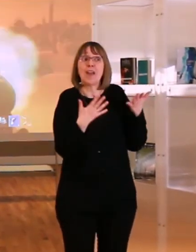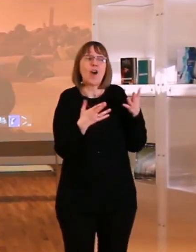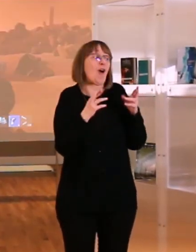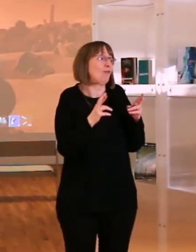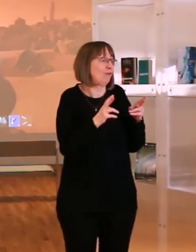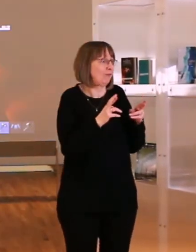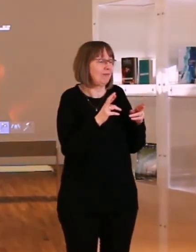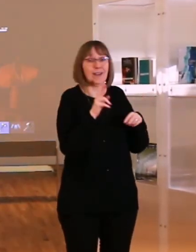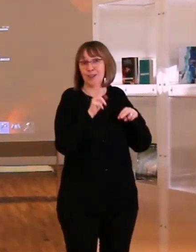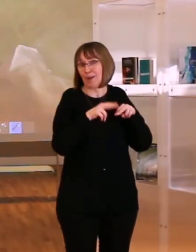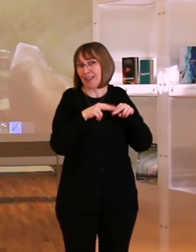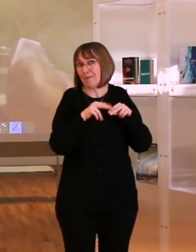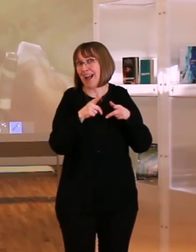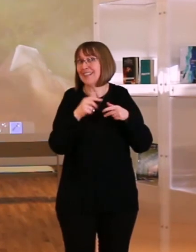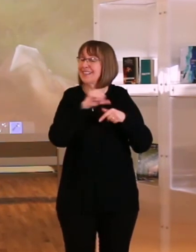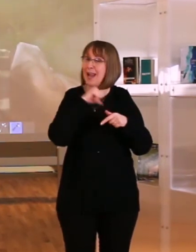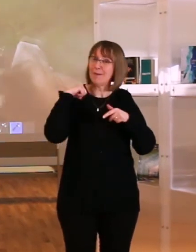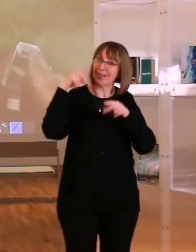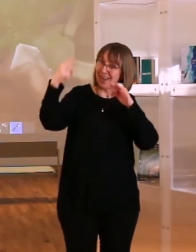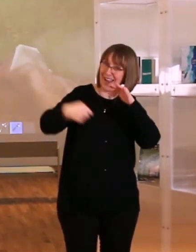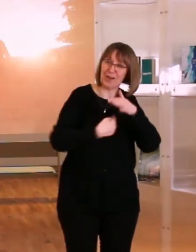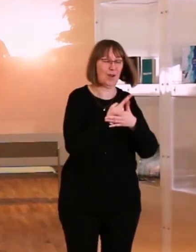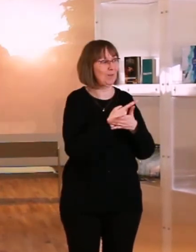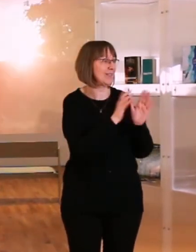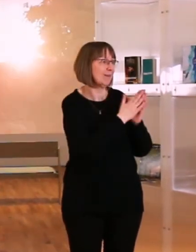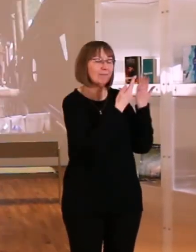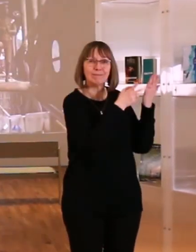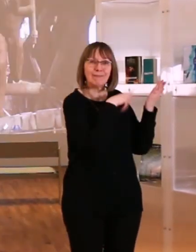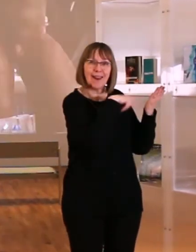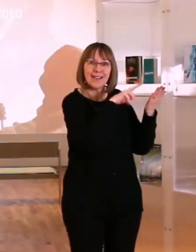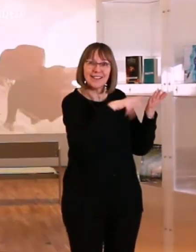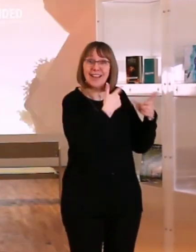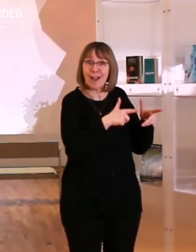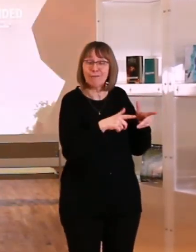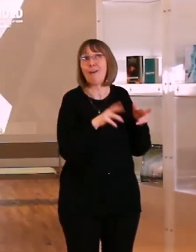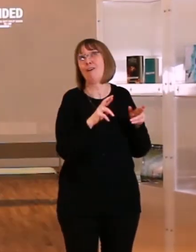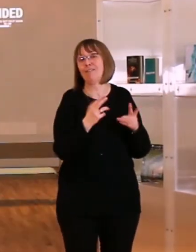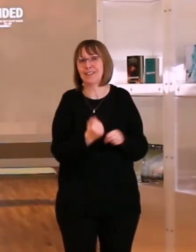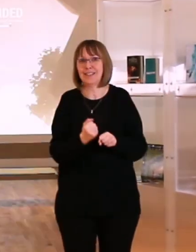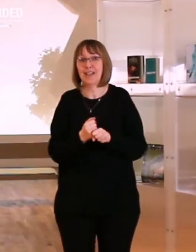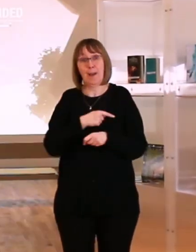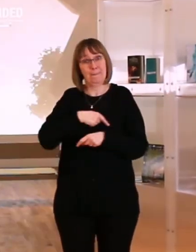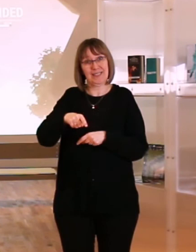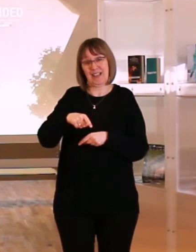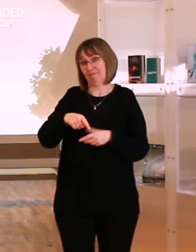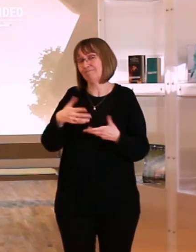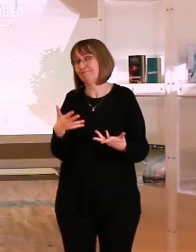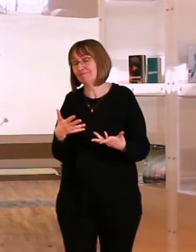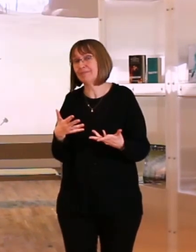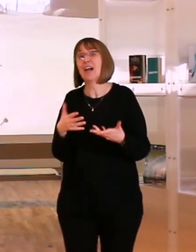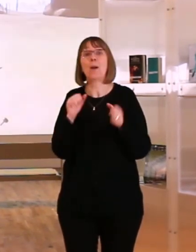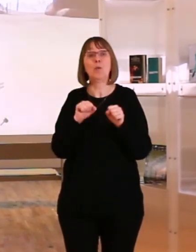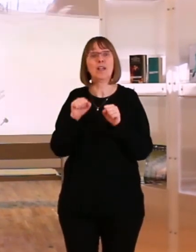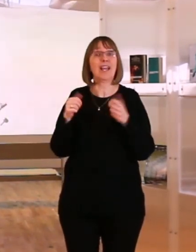auch bald wieder selbst recherchieren und nachlesen können. Bis dahin besteht